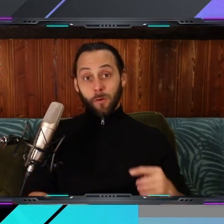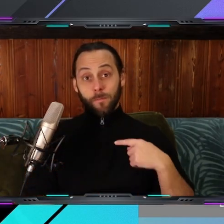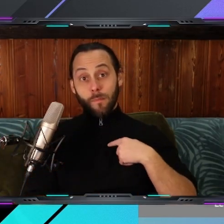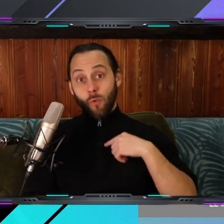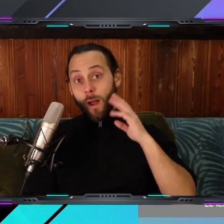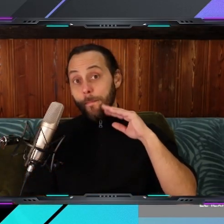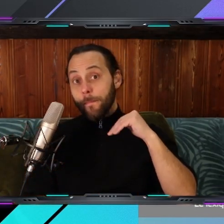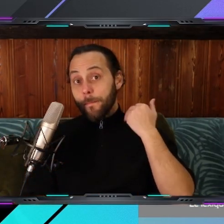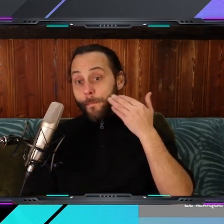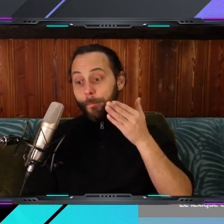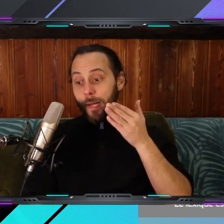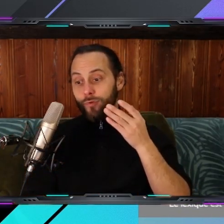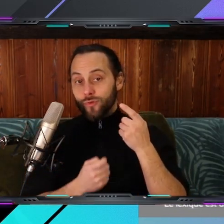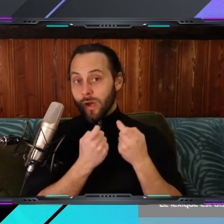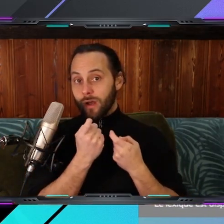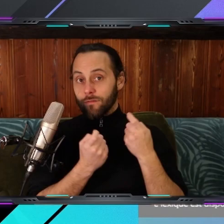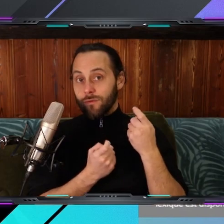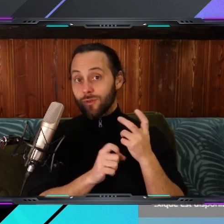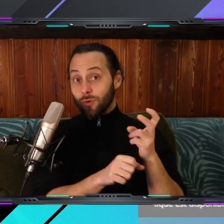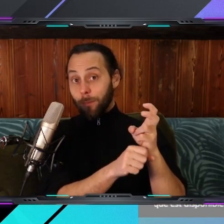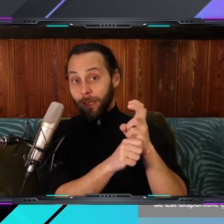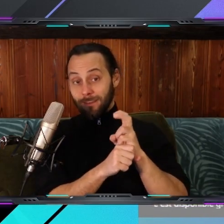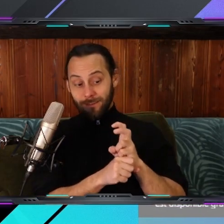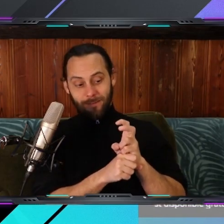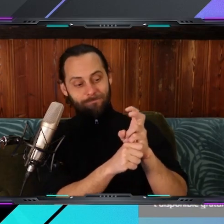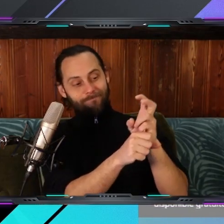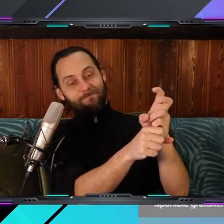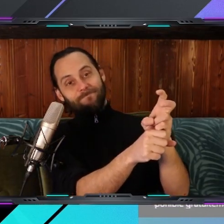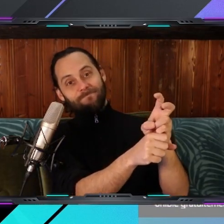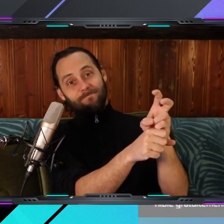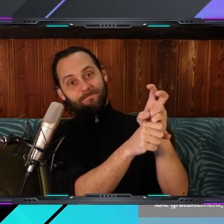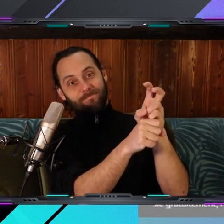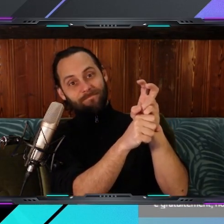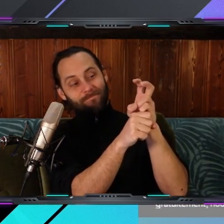Ok, alors, moi, pas besoin voiture prête.